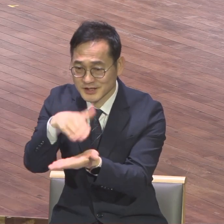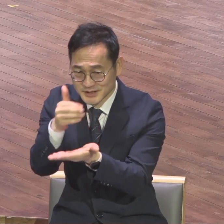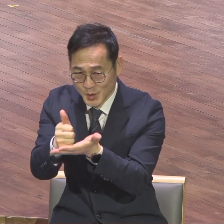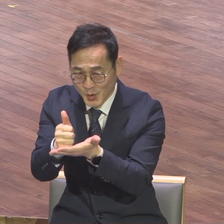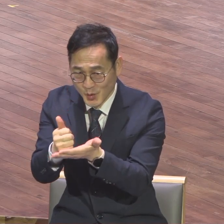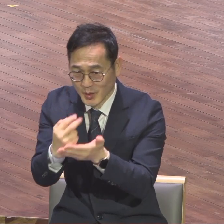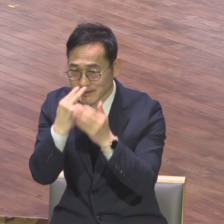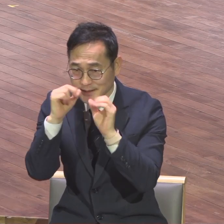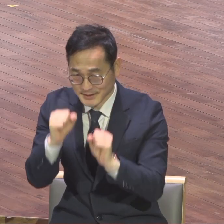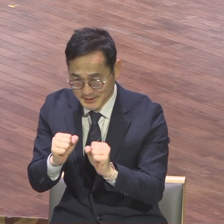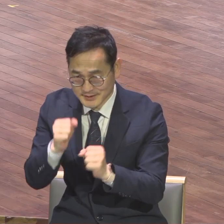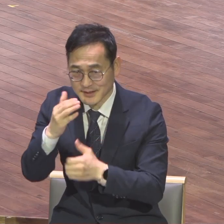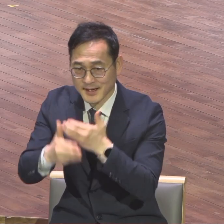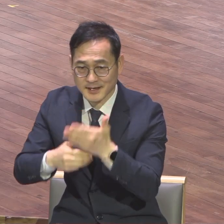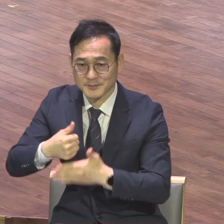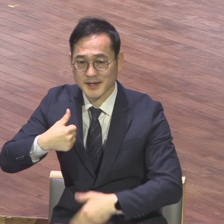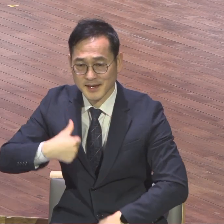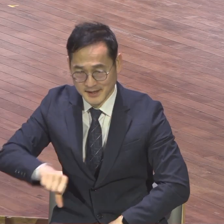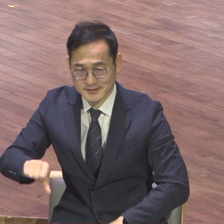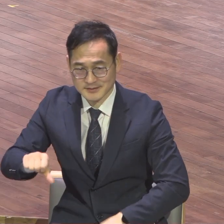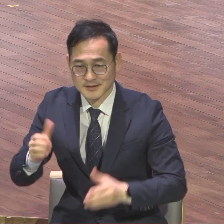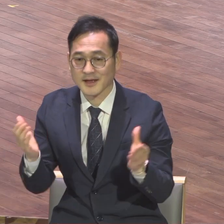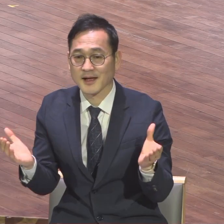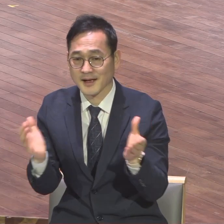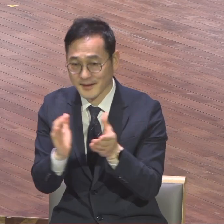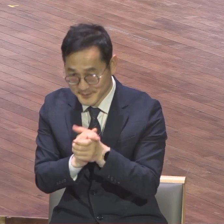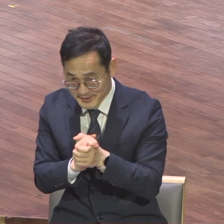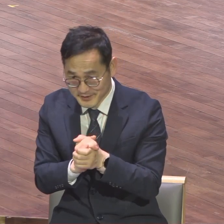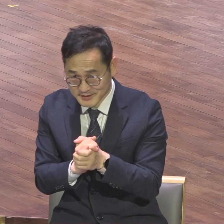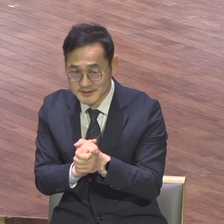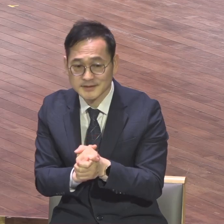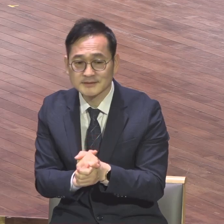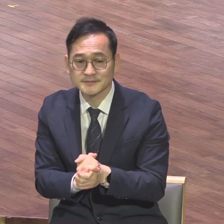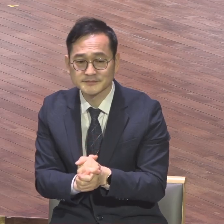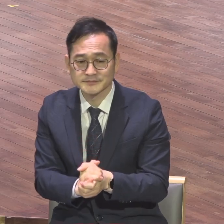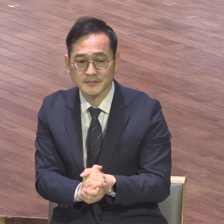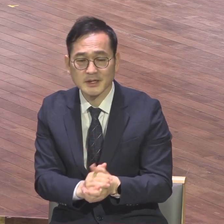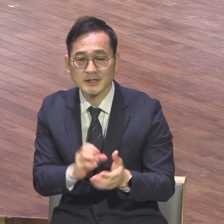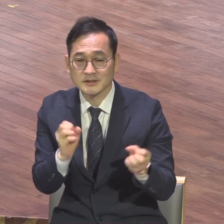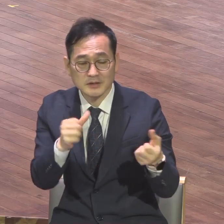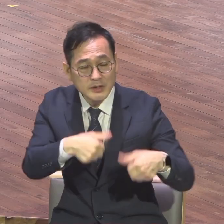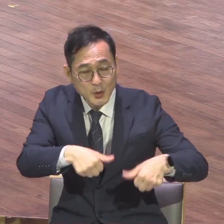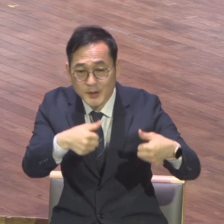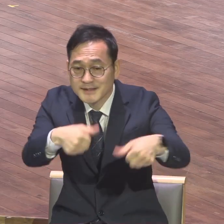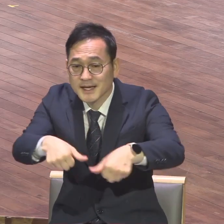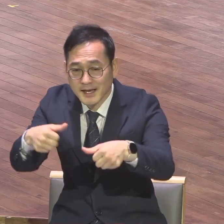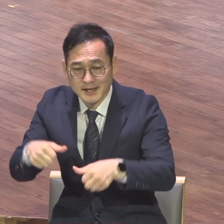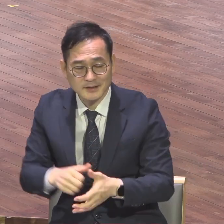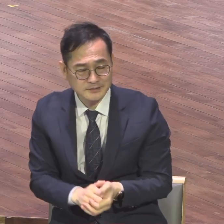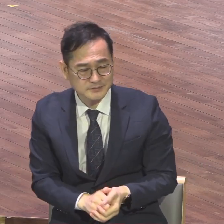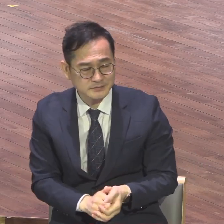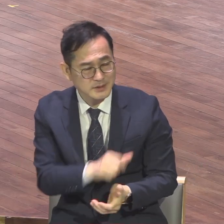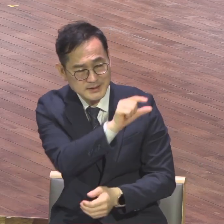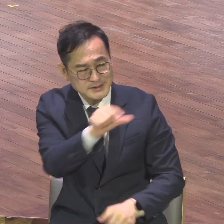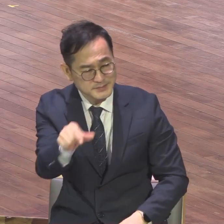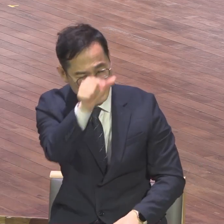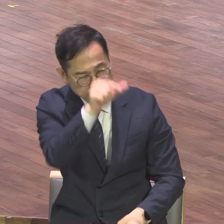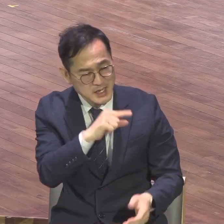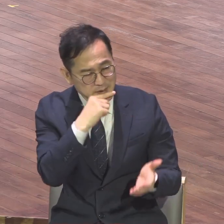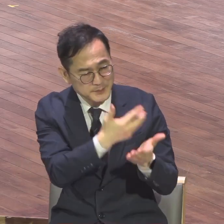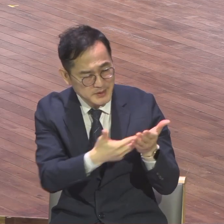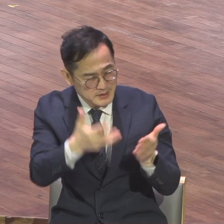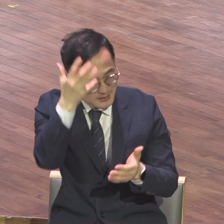살아계신 하나님의 아들이십니다. 아멘. 해외 성도들도 같이 서로 다 인사합시다. 십자가의